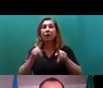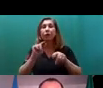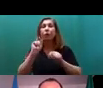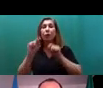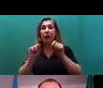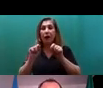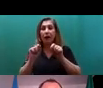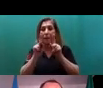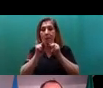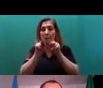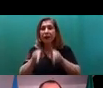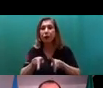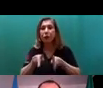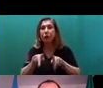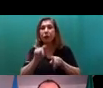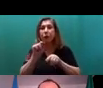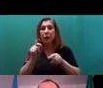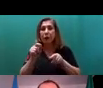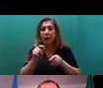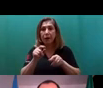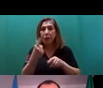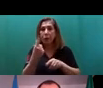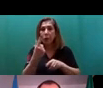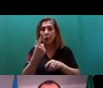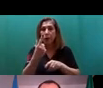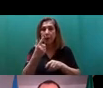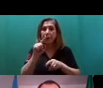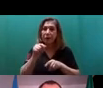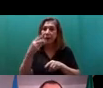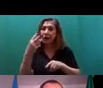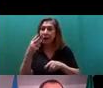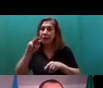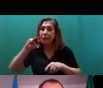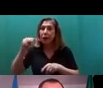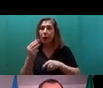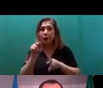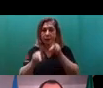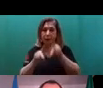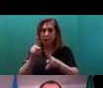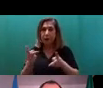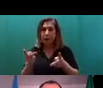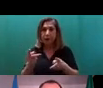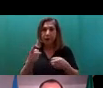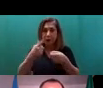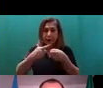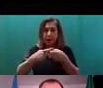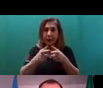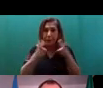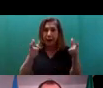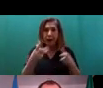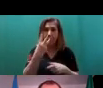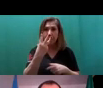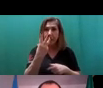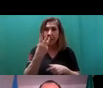grandes, com populações entre 1 e 3 milhões de habitantes. E também nas megacidades, que tem mais de 3 milhões